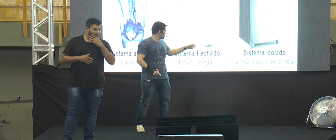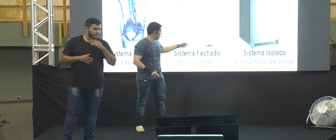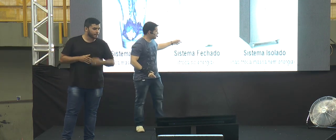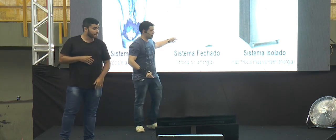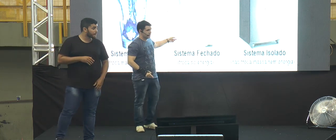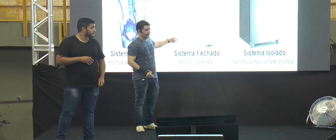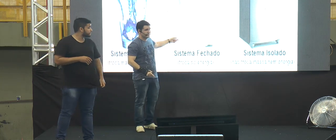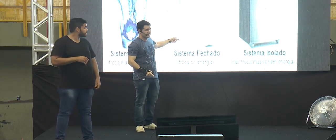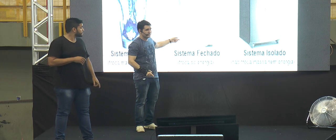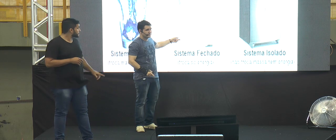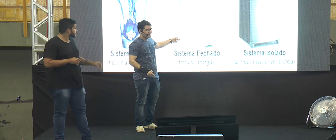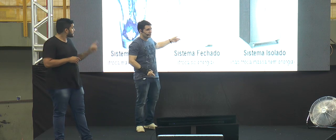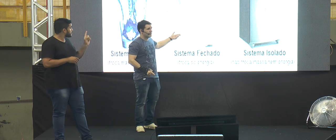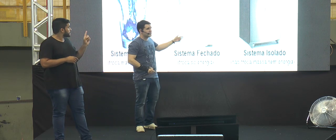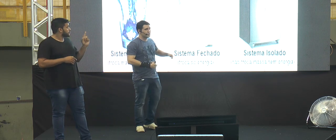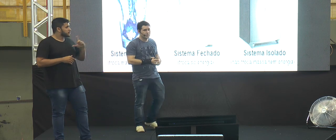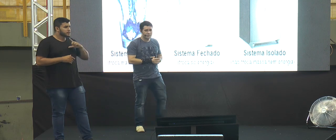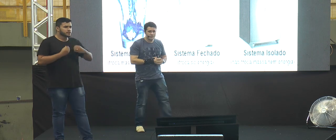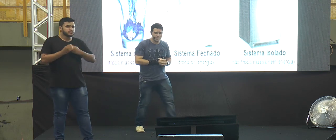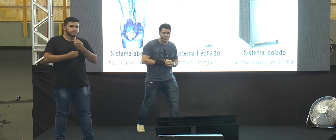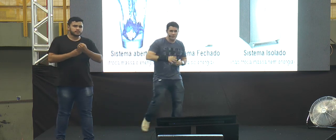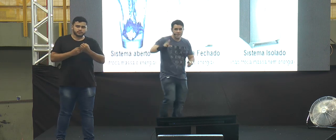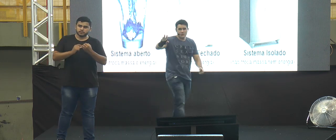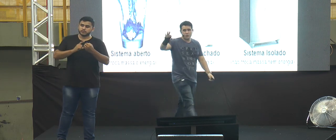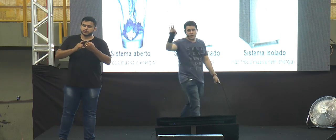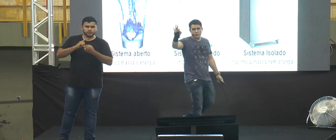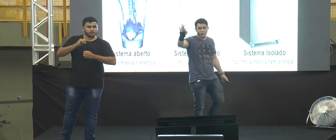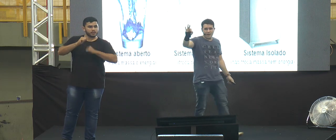quê? De energia. Como assim troca de